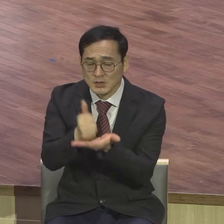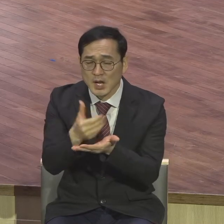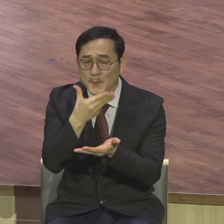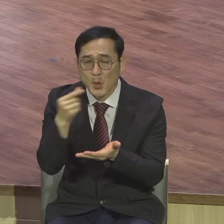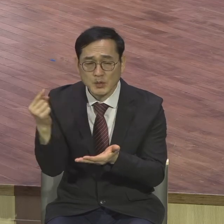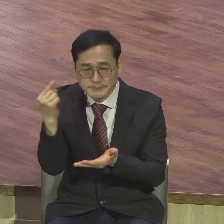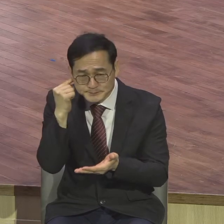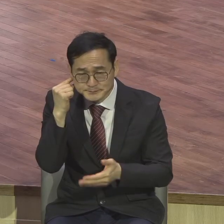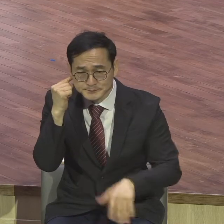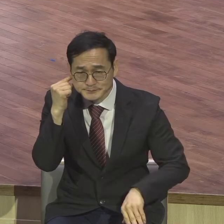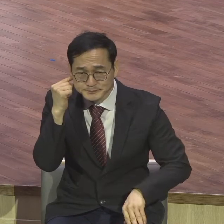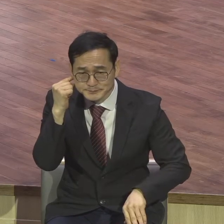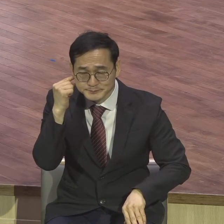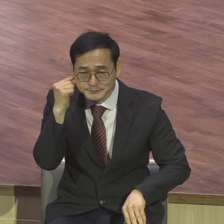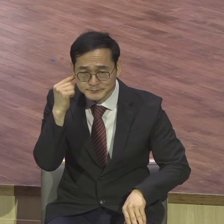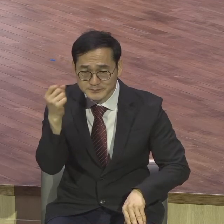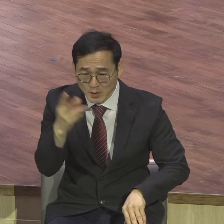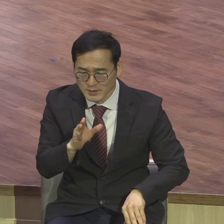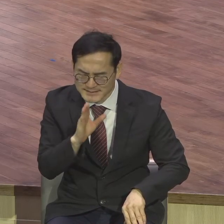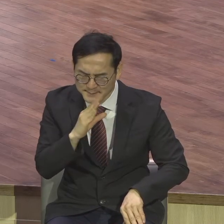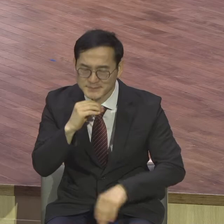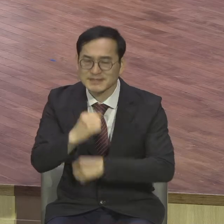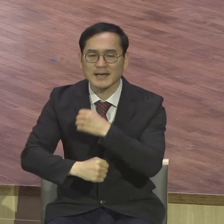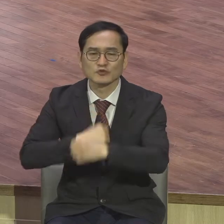참 자유가 뭐지? 참 자유.